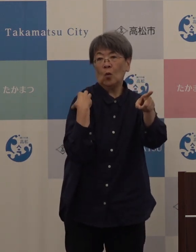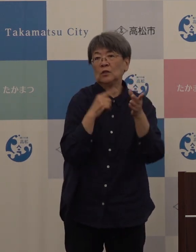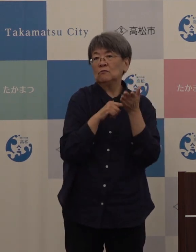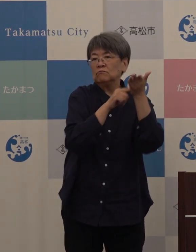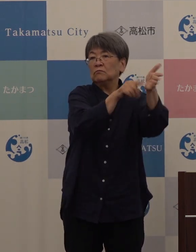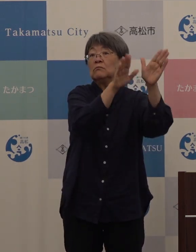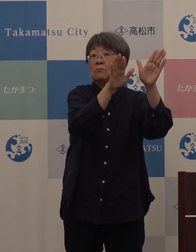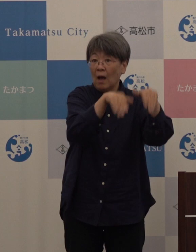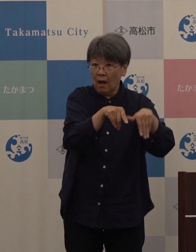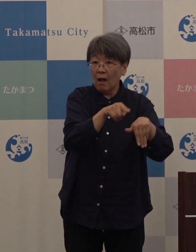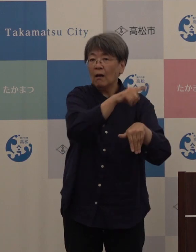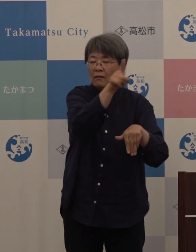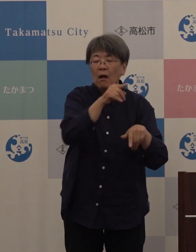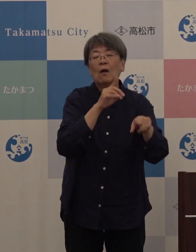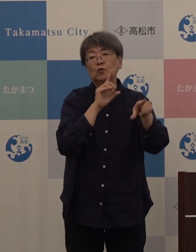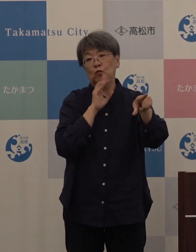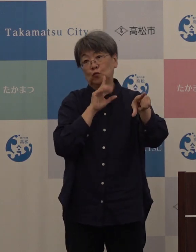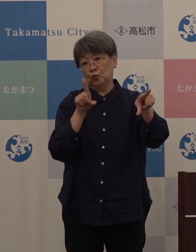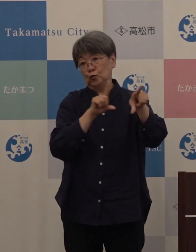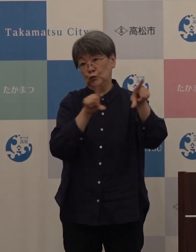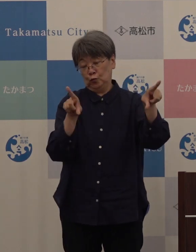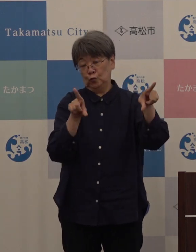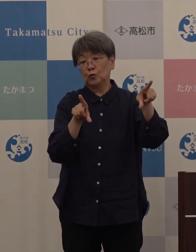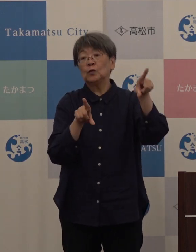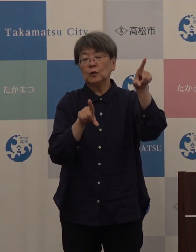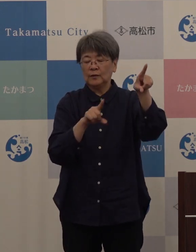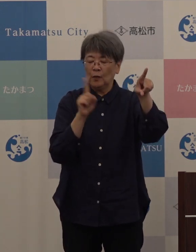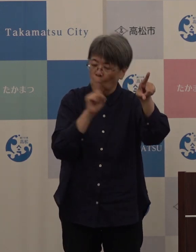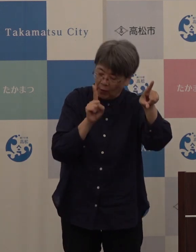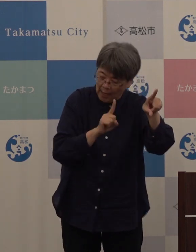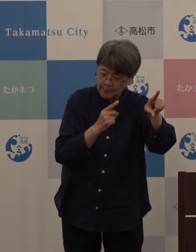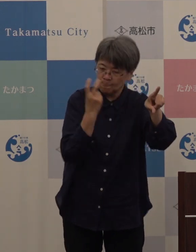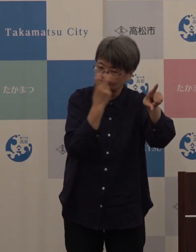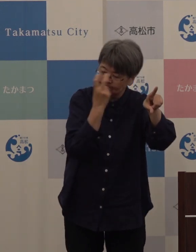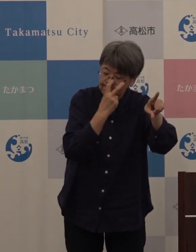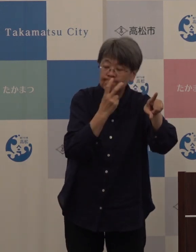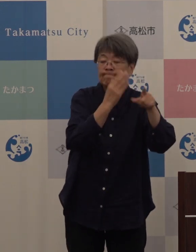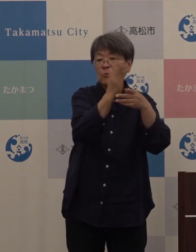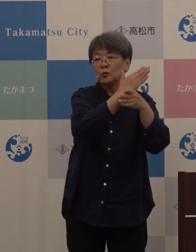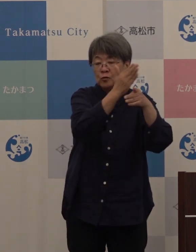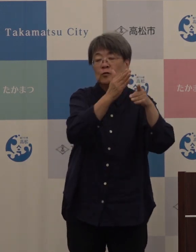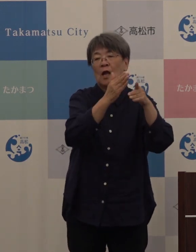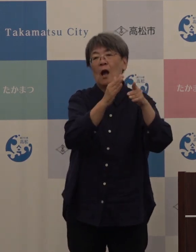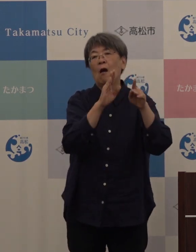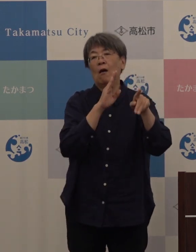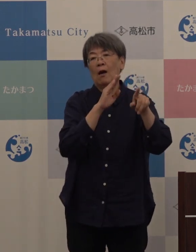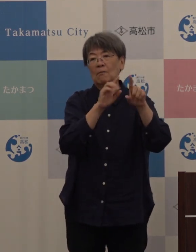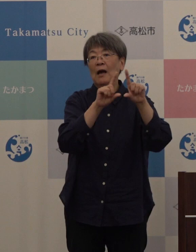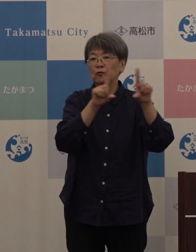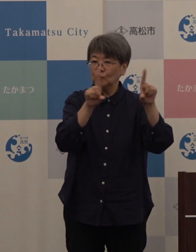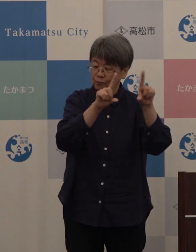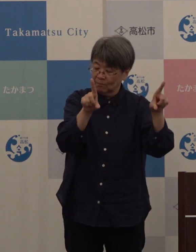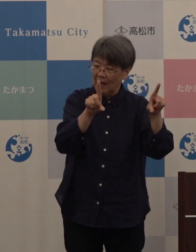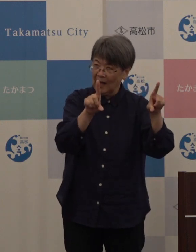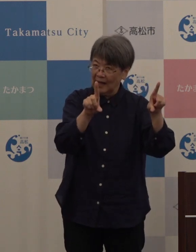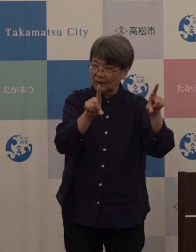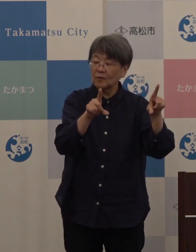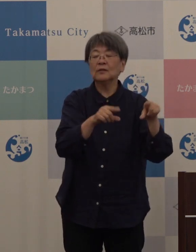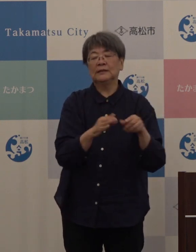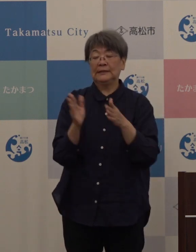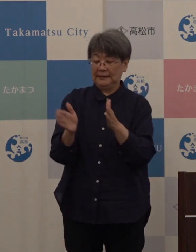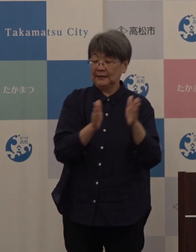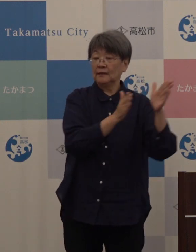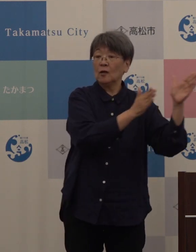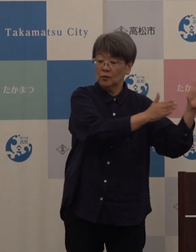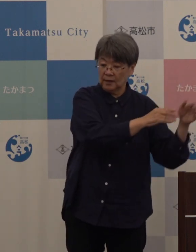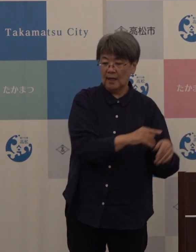に任命権者の人がハラスメントかどうか判断するっていうのが、まあ、通常の流れなのかなと把握してるんですけど、今回そういった